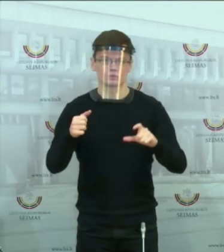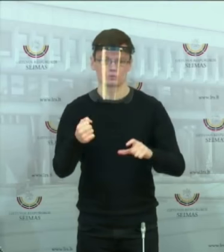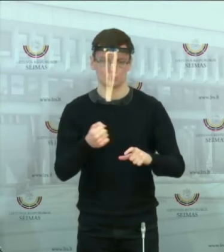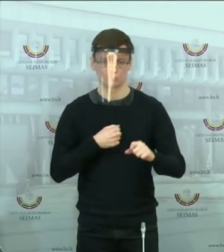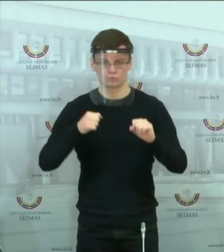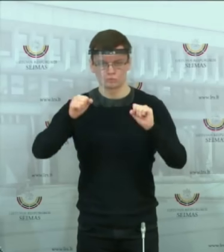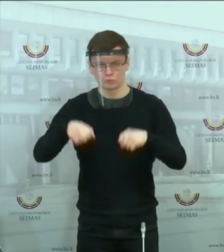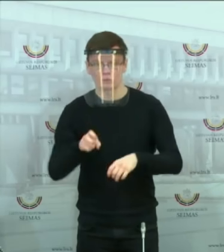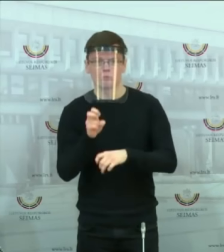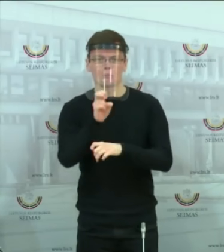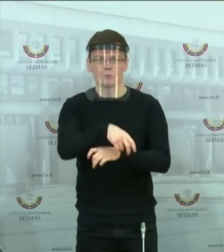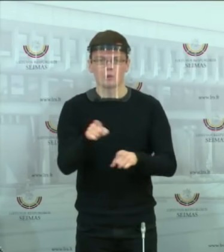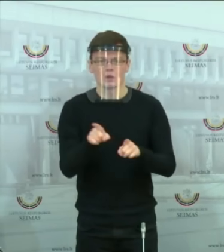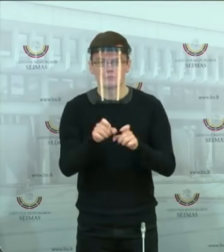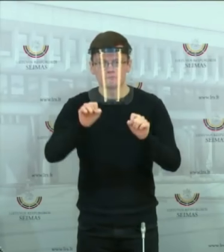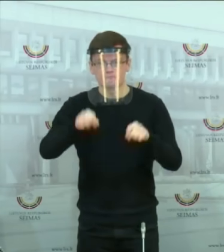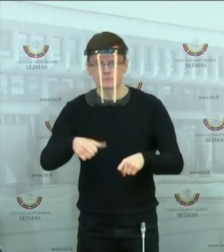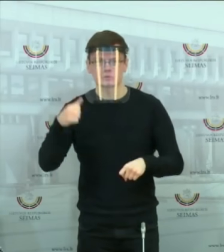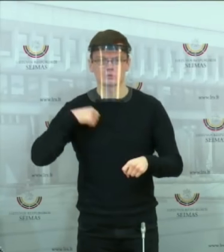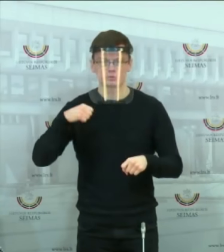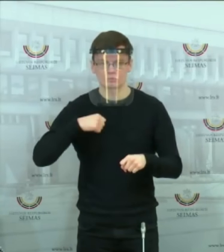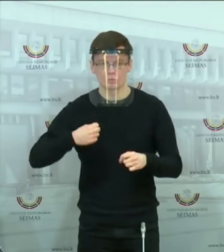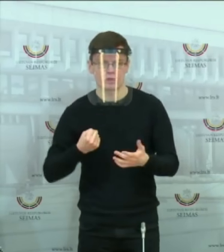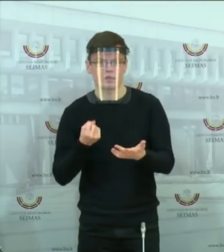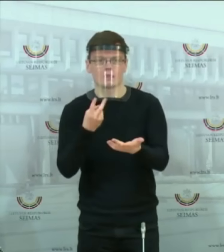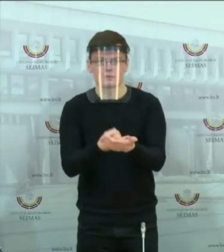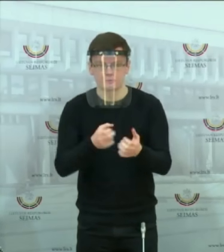galėtų sureaguoti ir turėtų kur tuos pacientus guldytis.